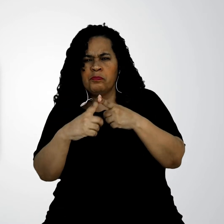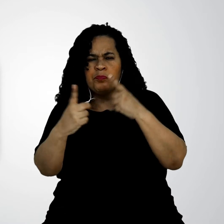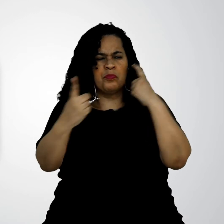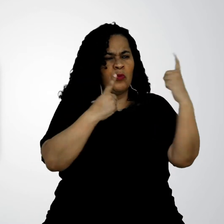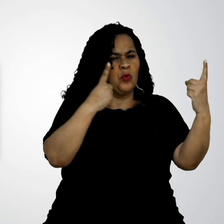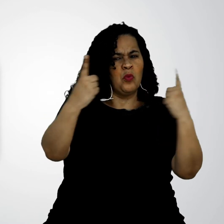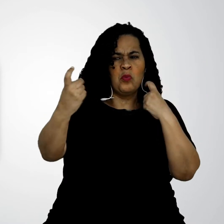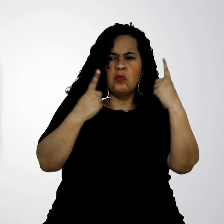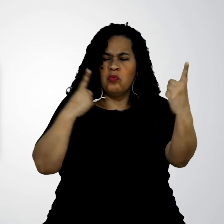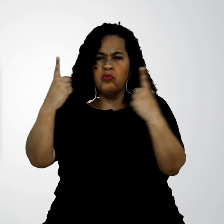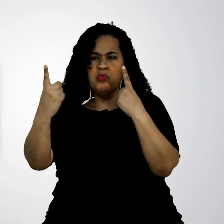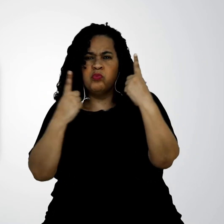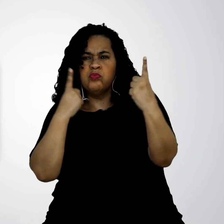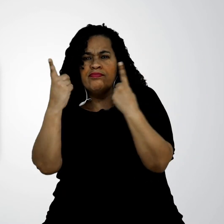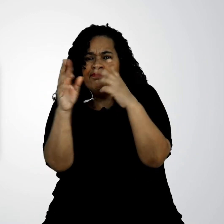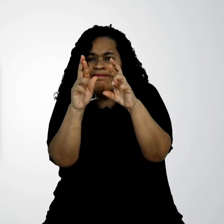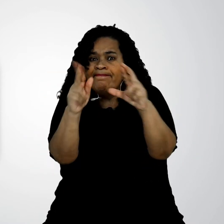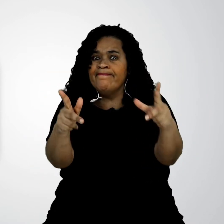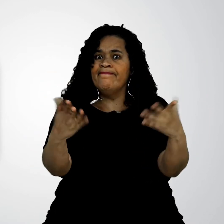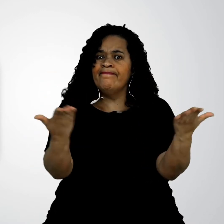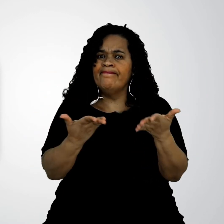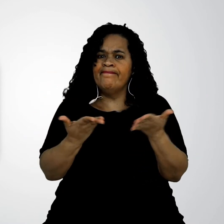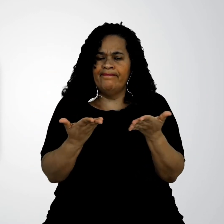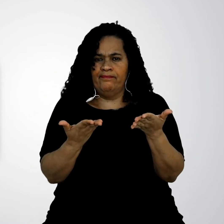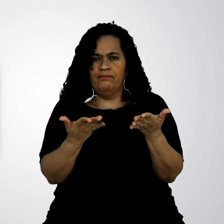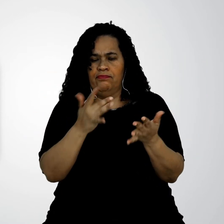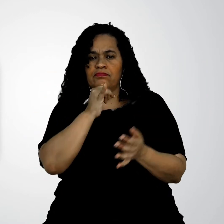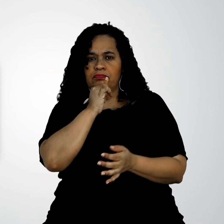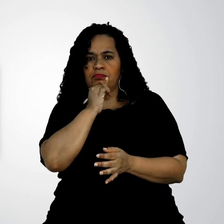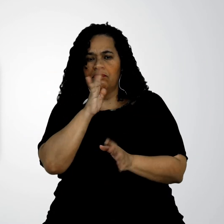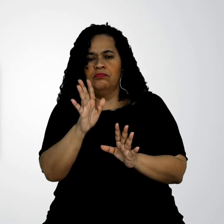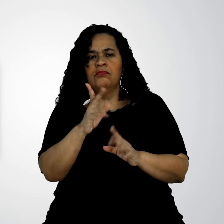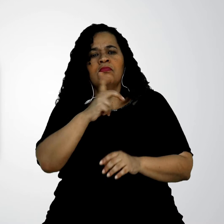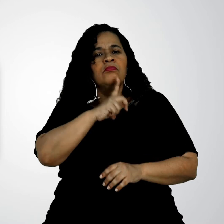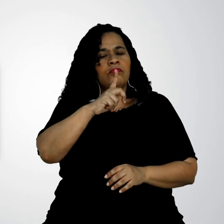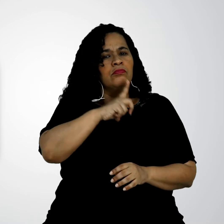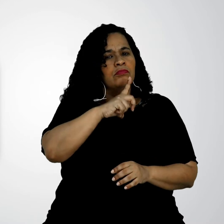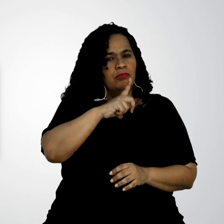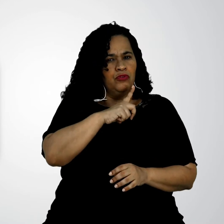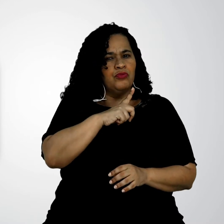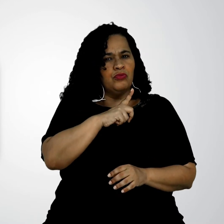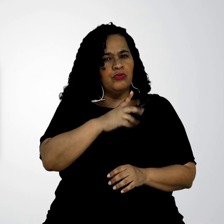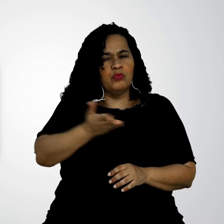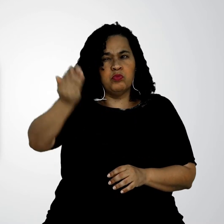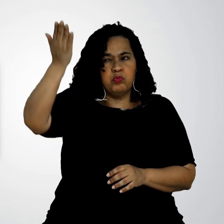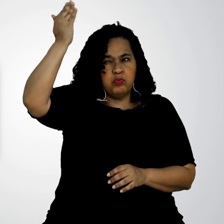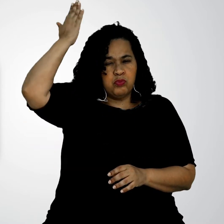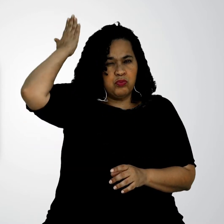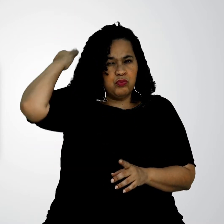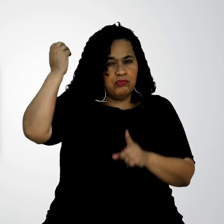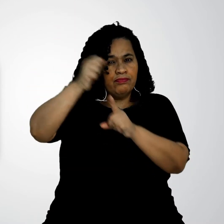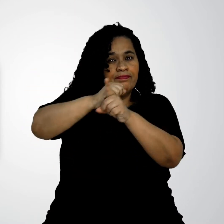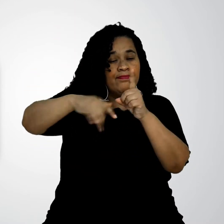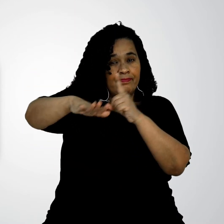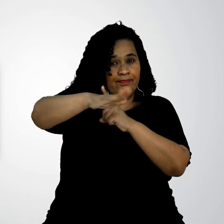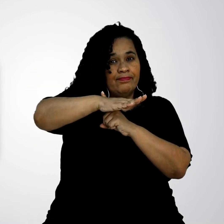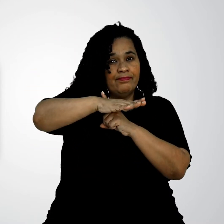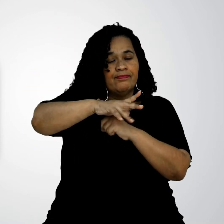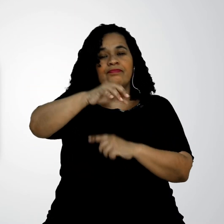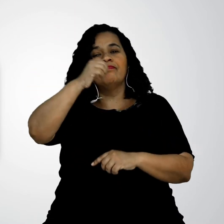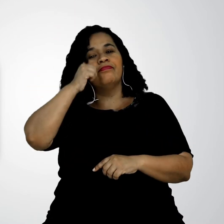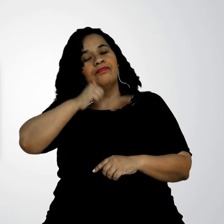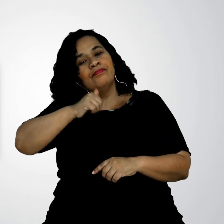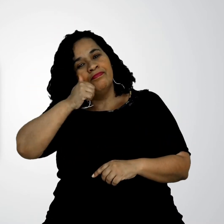sociais se alteraram. Então, por exemplo, nós tínhamos naquela época uma sociedade em que a mulher, por exemplo,